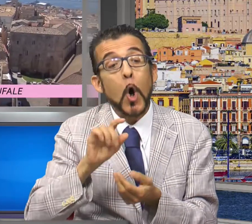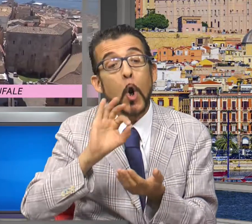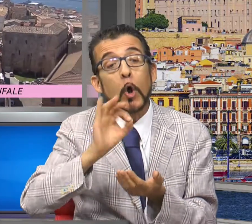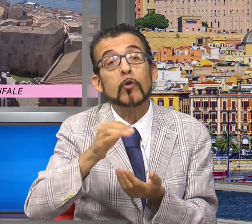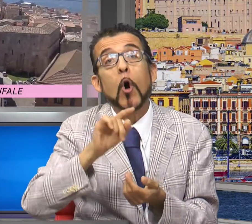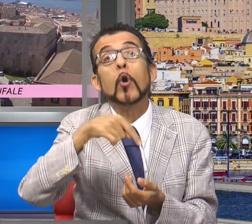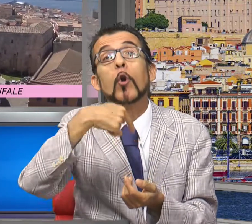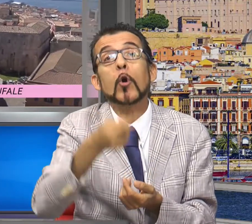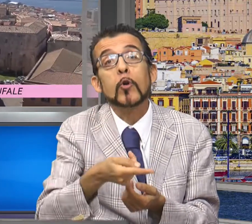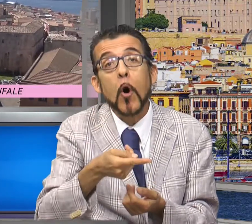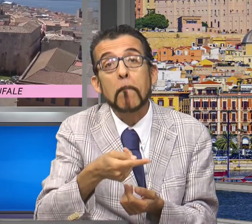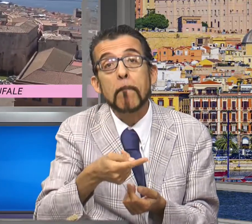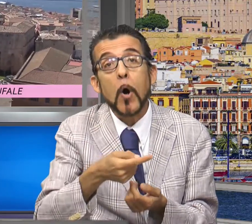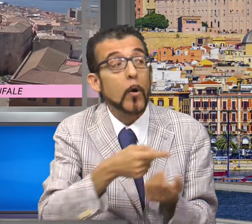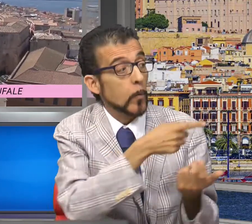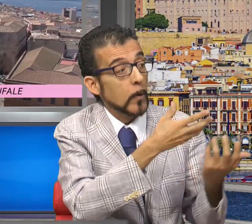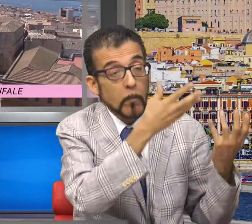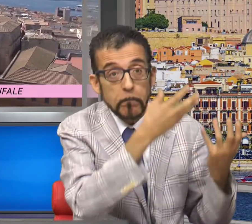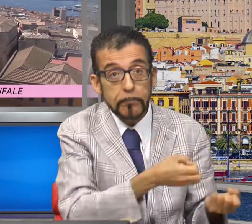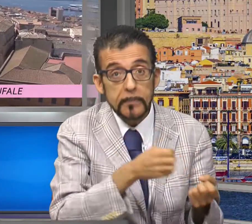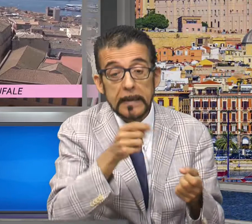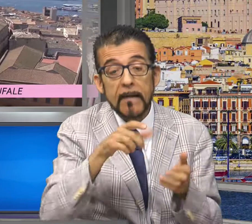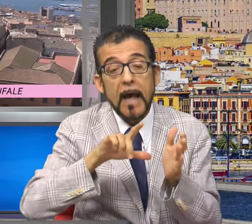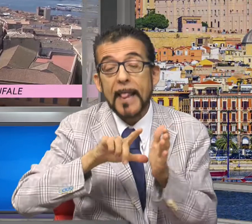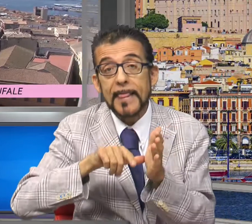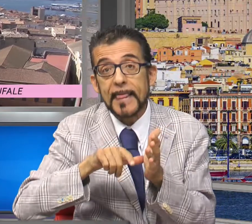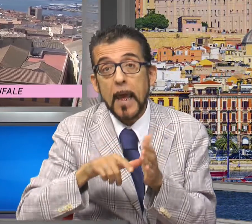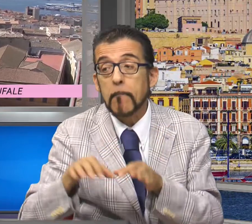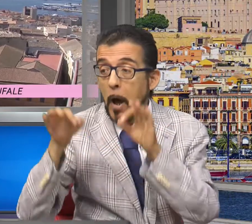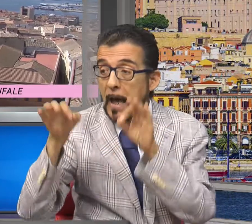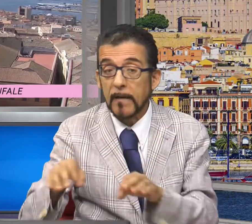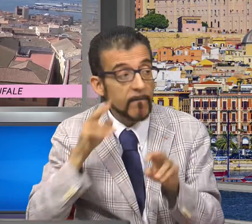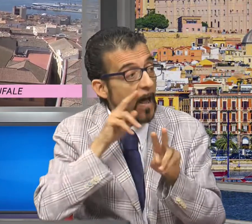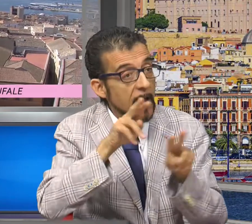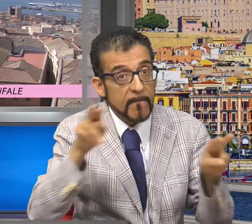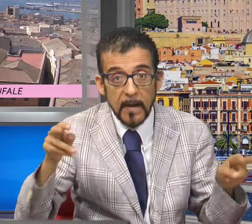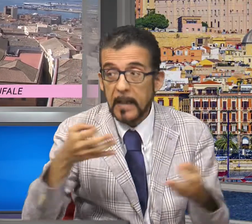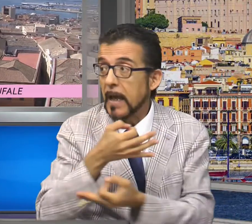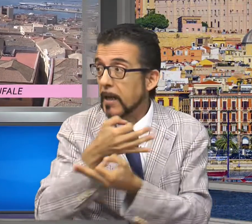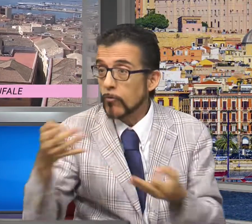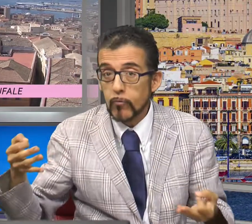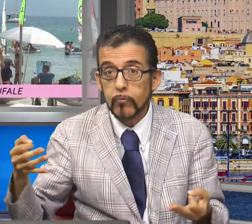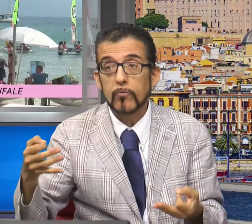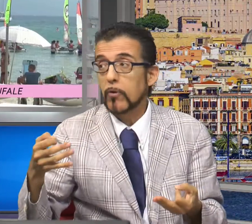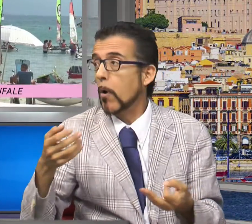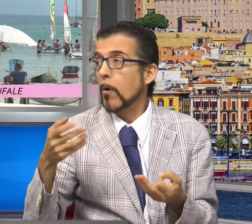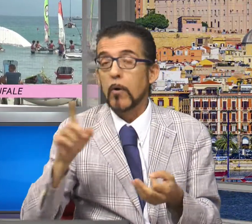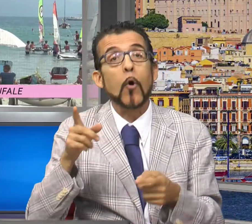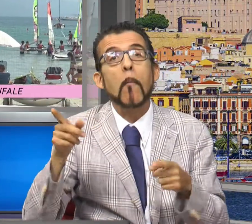check-in, dandovi il tempo di arrivare a destinazione e verificare che la casa sia esattamente come pubblicizzata. Speriamo